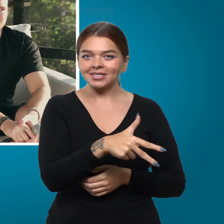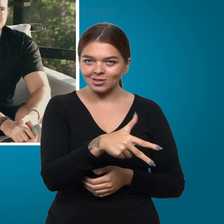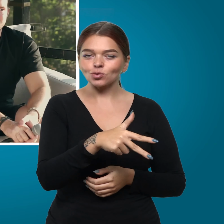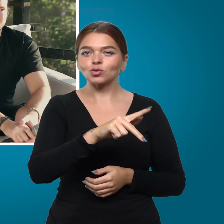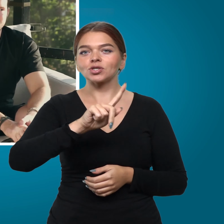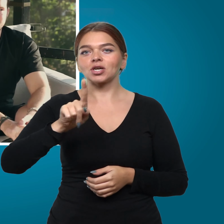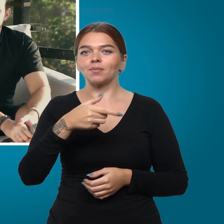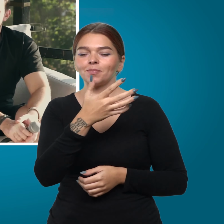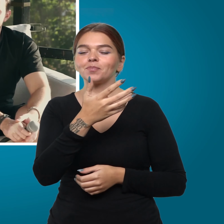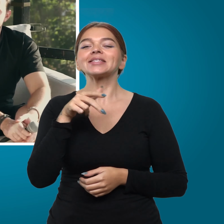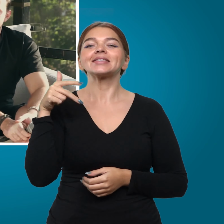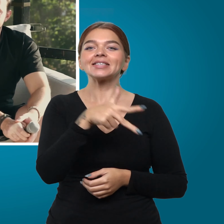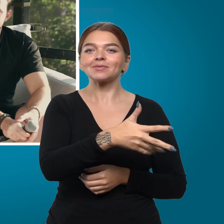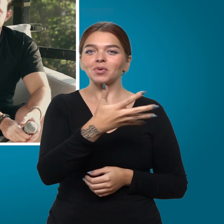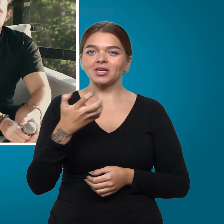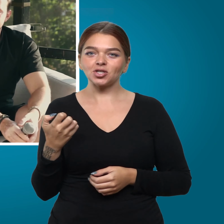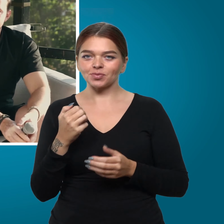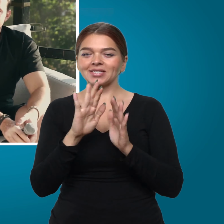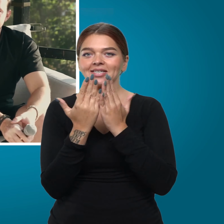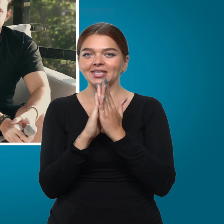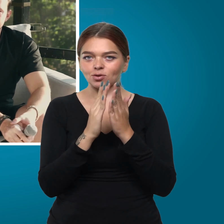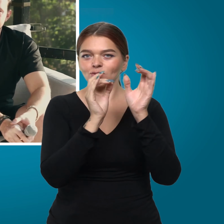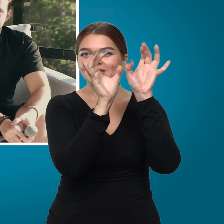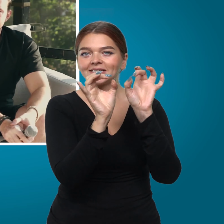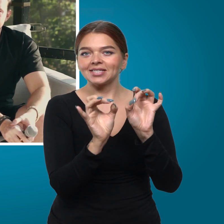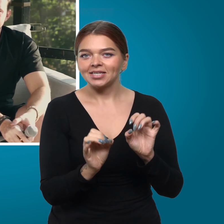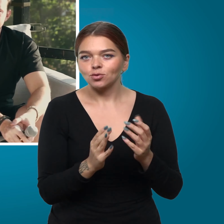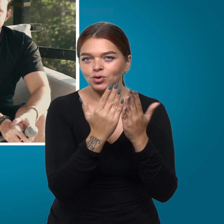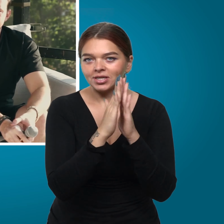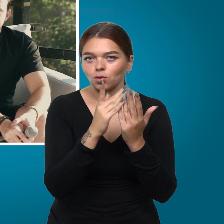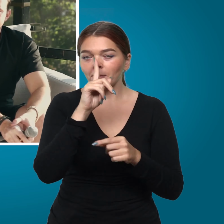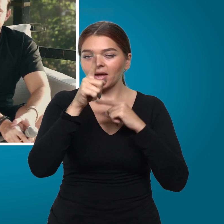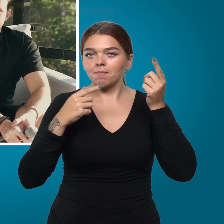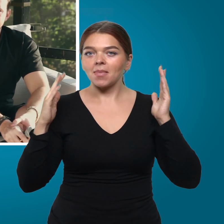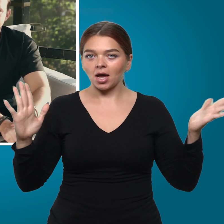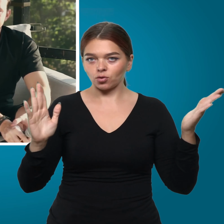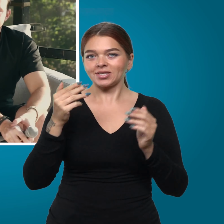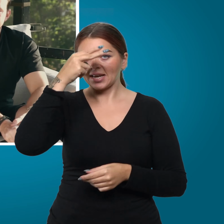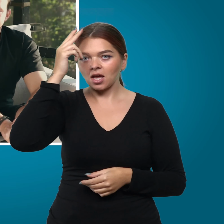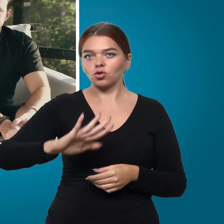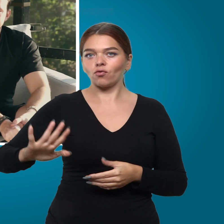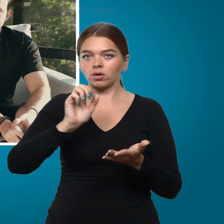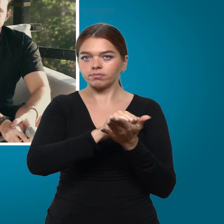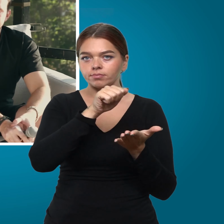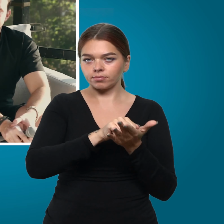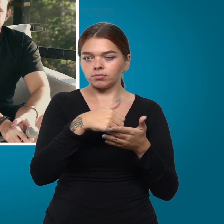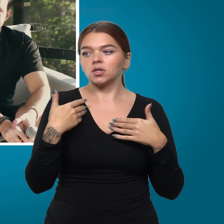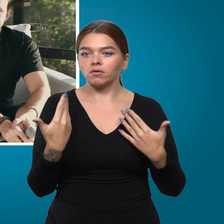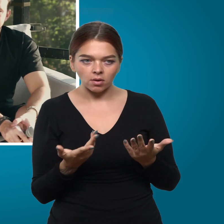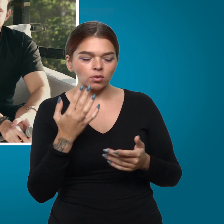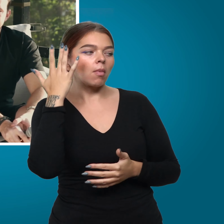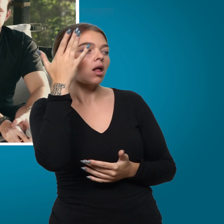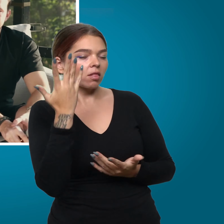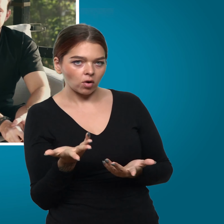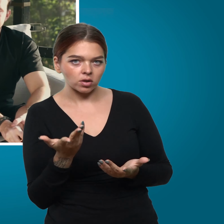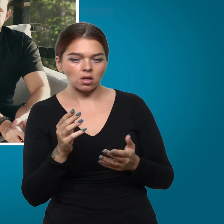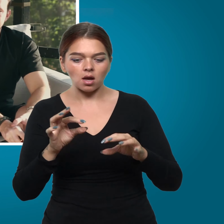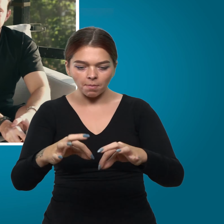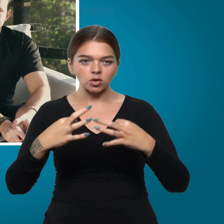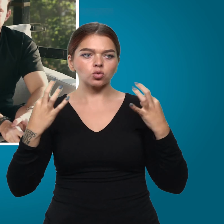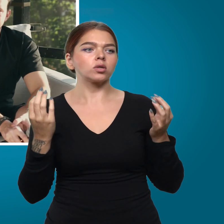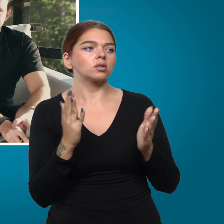sakau, stop, tai tada pasiaiškinam, bent į kurią pusę mes turim žiūrėti, apie ką tu norėtum skaityti, kas tave domina. Tai aš manau, kiekvienas